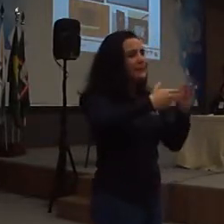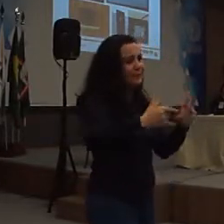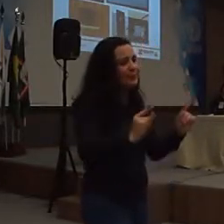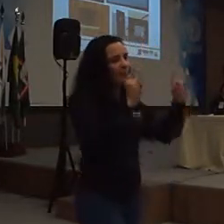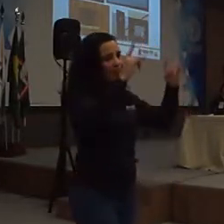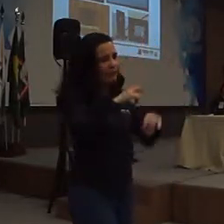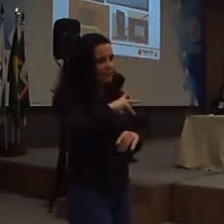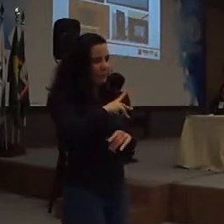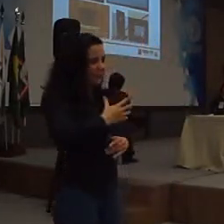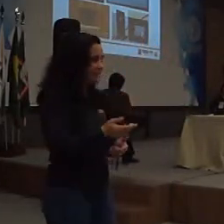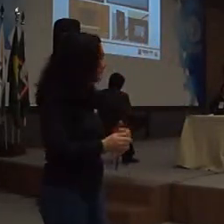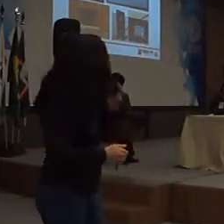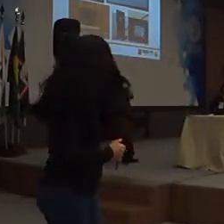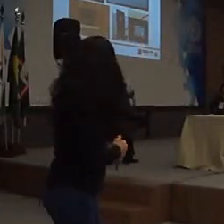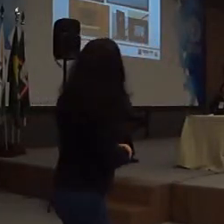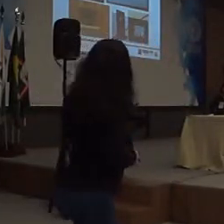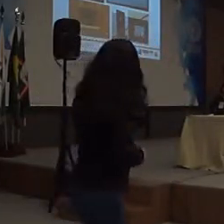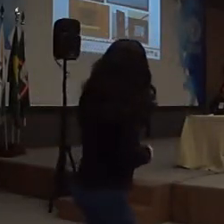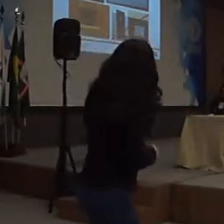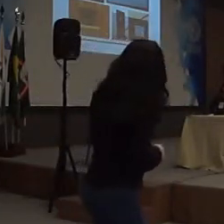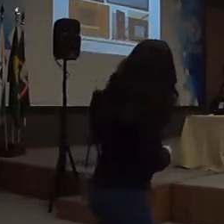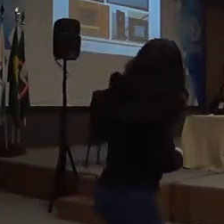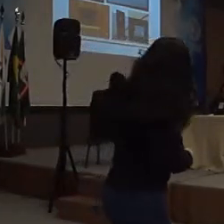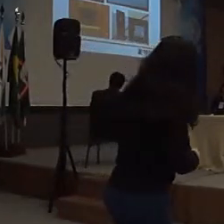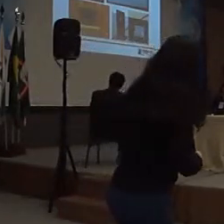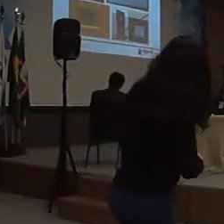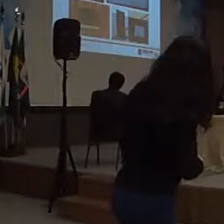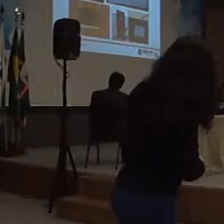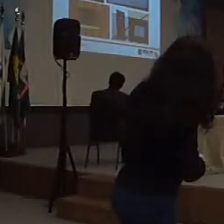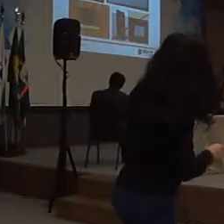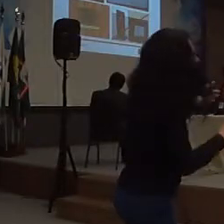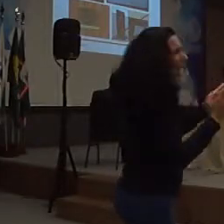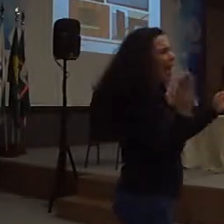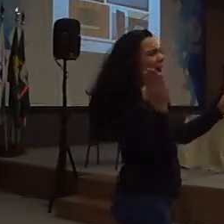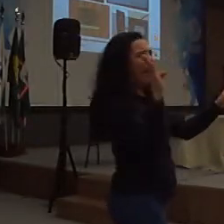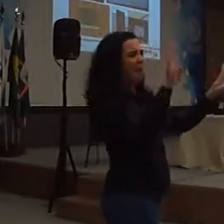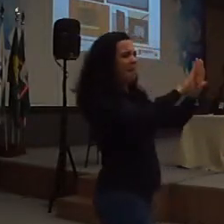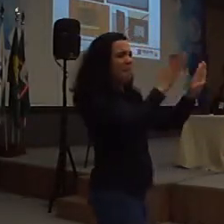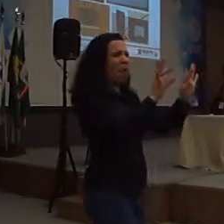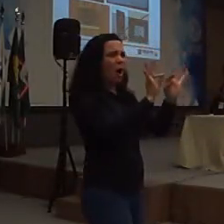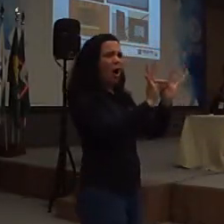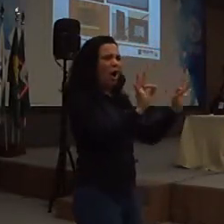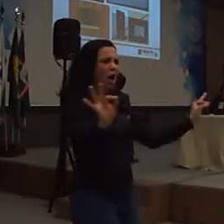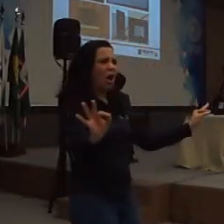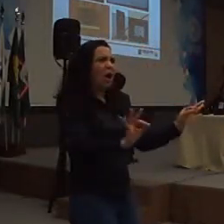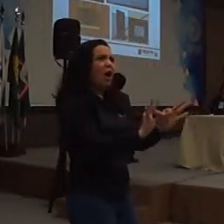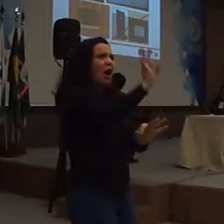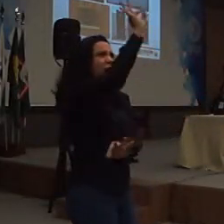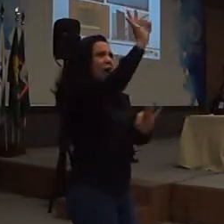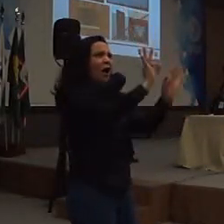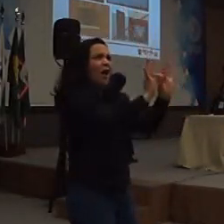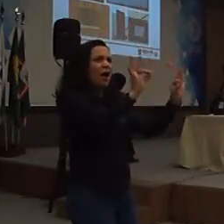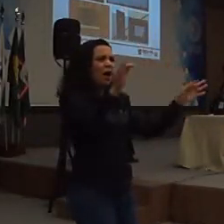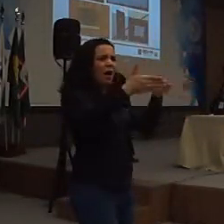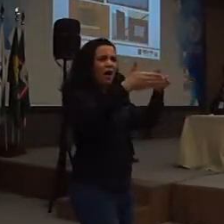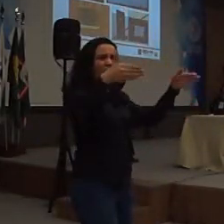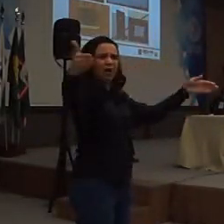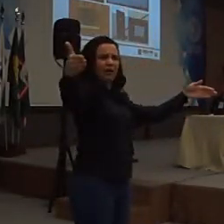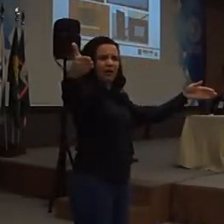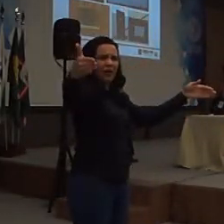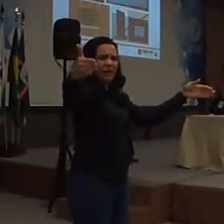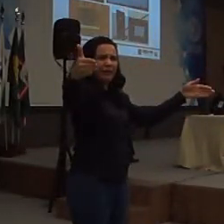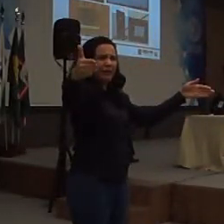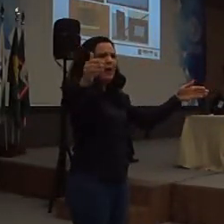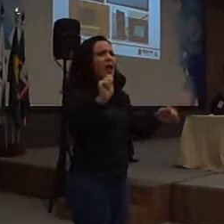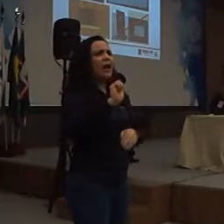não, é preço. A porta de 90 é muito mais cara. Mentira, é o mesmo preço. Ah, não, esteticamente